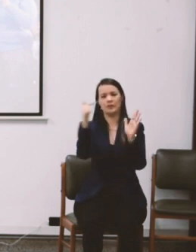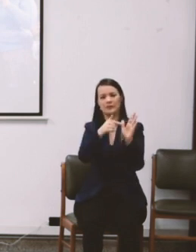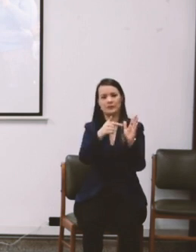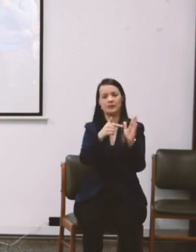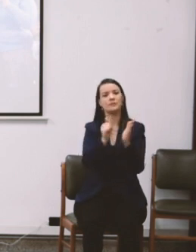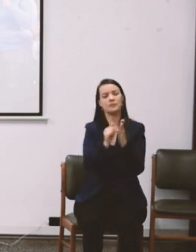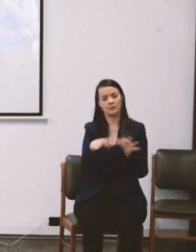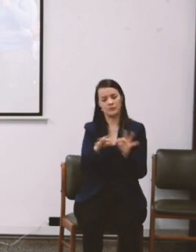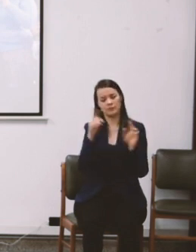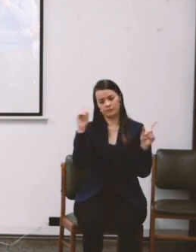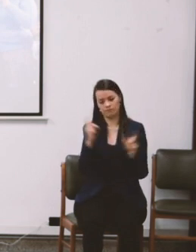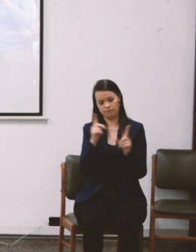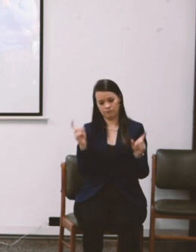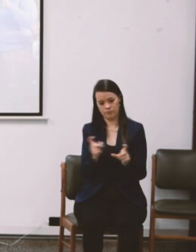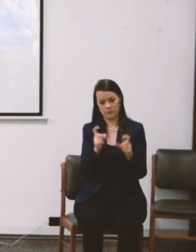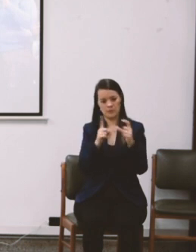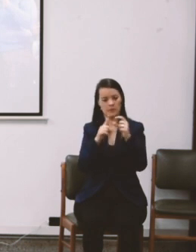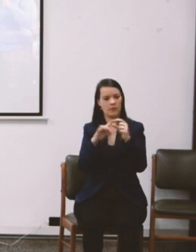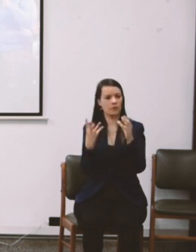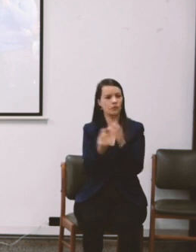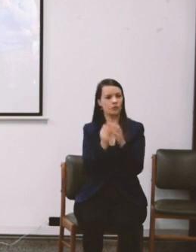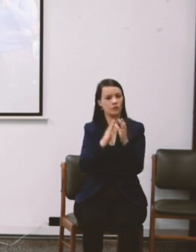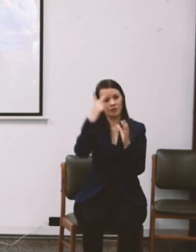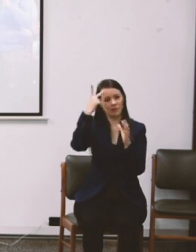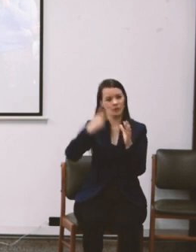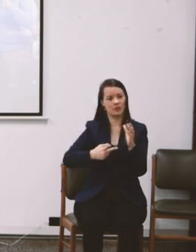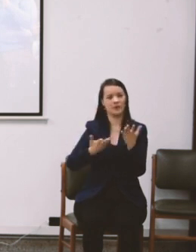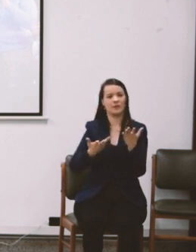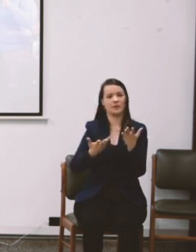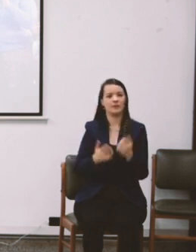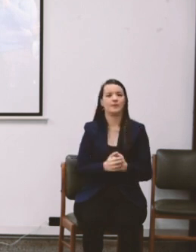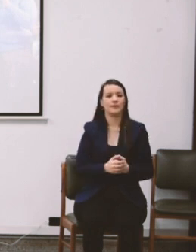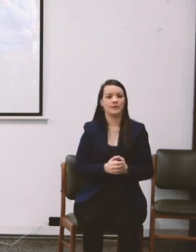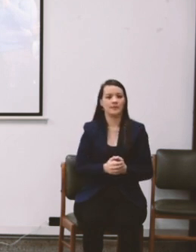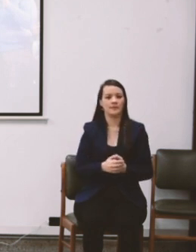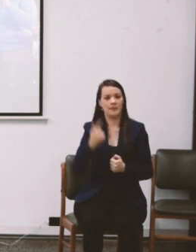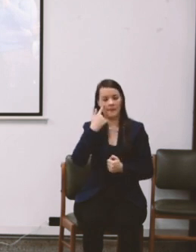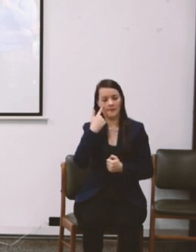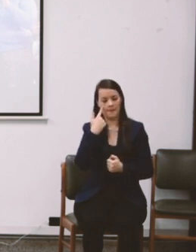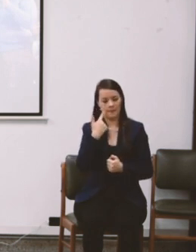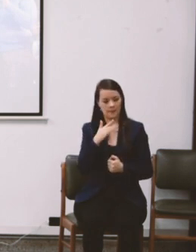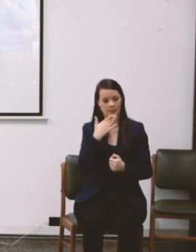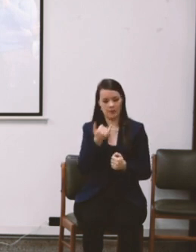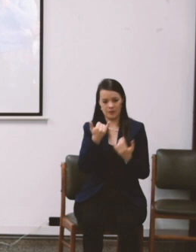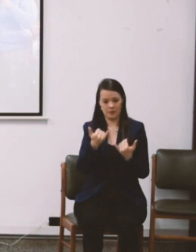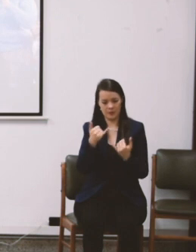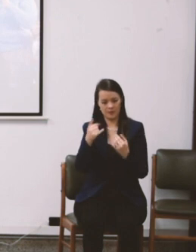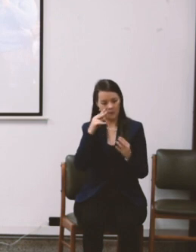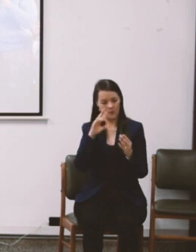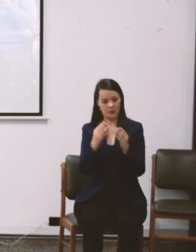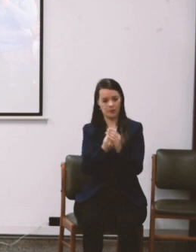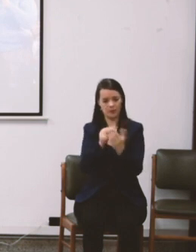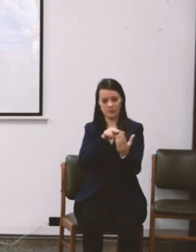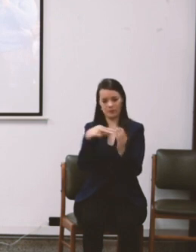como el tema. Yo creo que hacer también como una mirada, también ya sospechar también de la mirada actual, o la